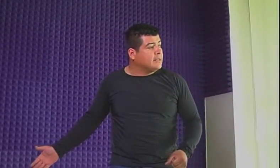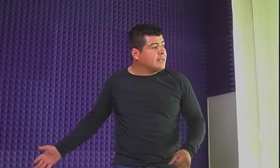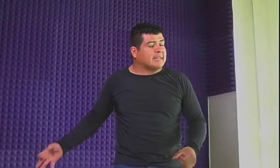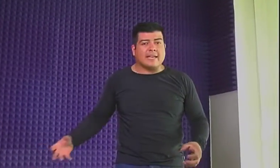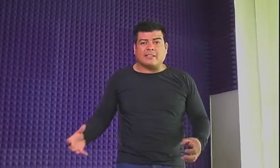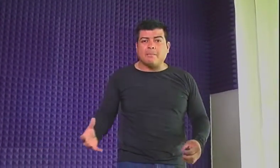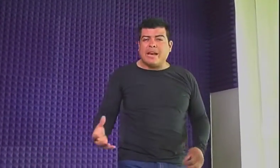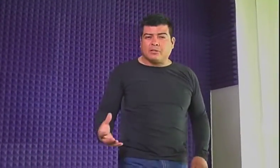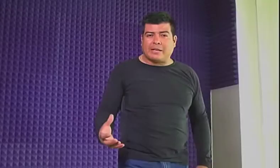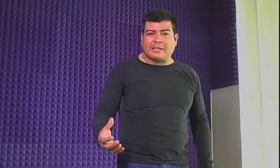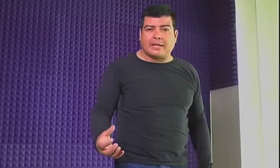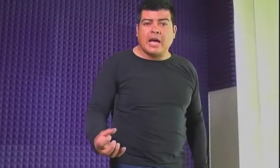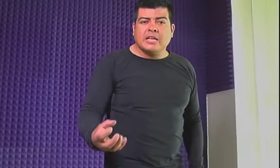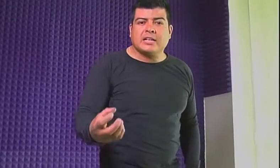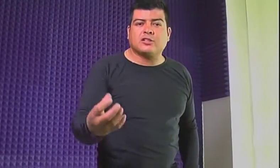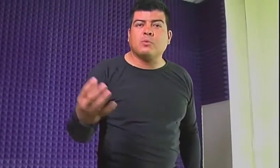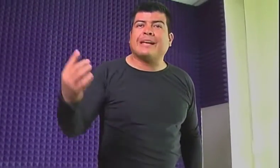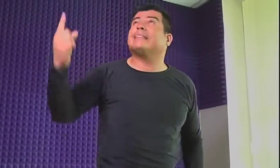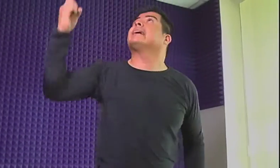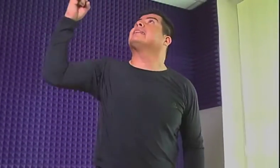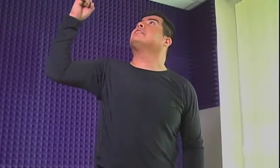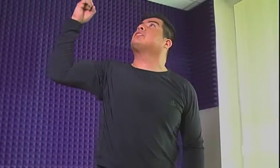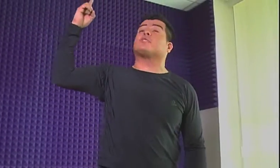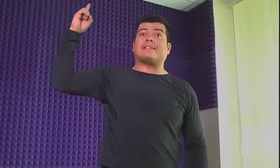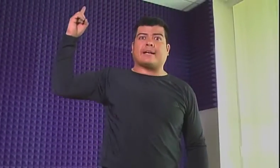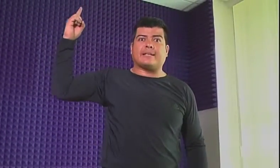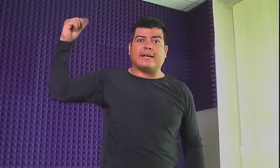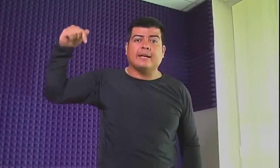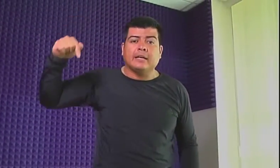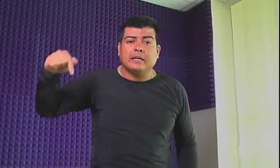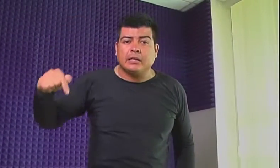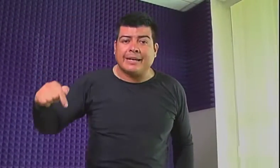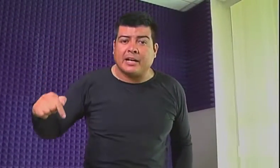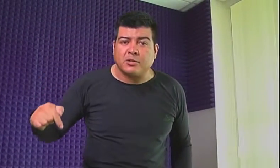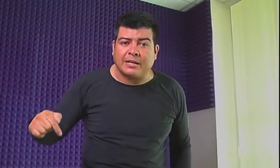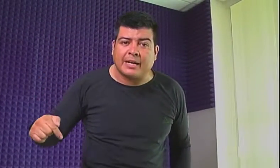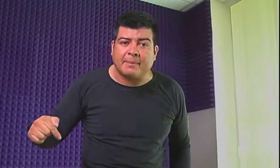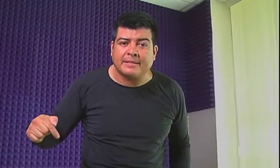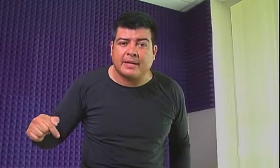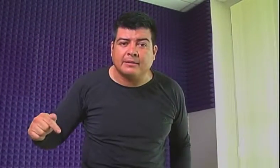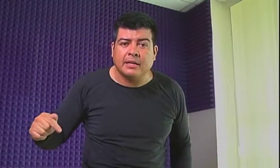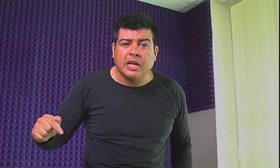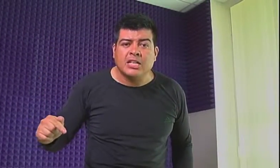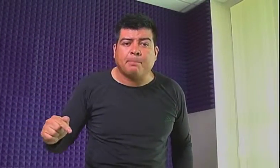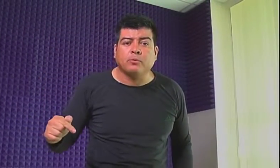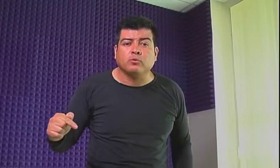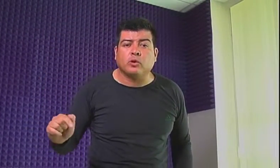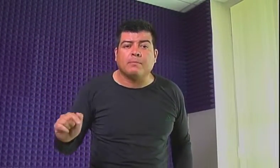Seguía temblando la tierra y en eso una teja del techo de esa casa le cayó en la cabeza y